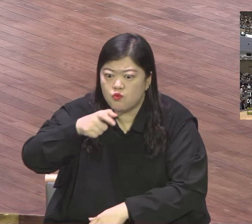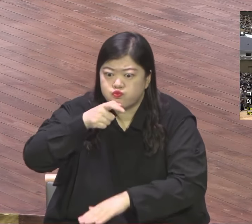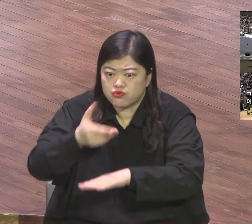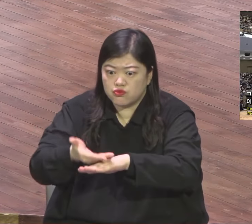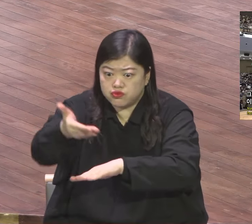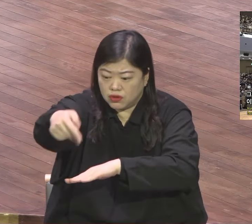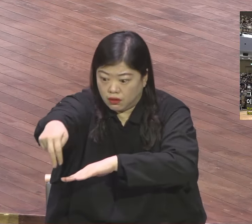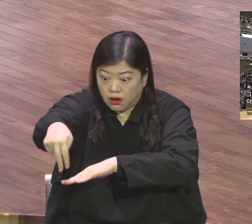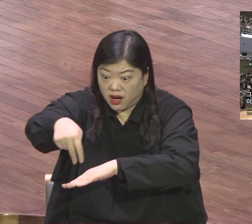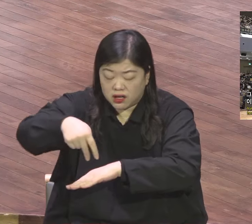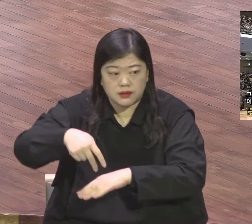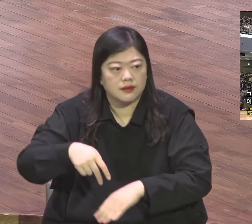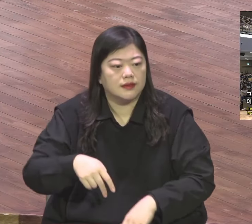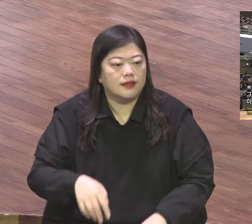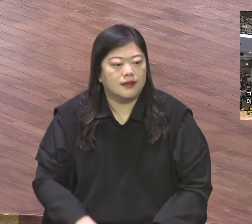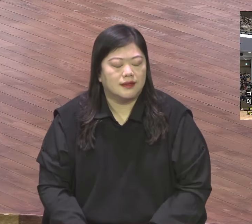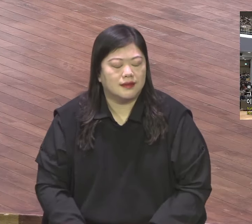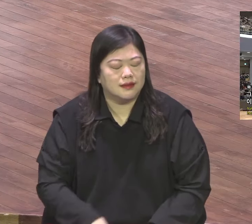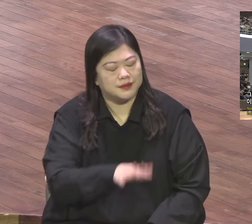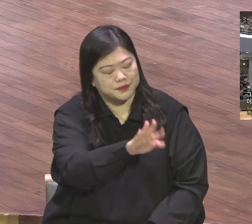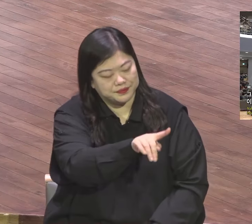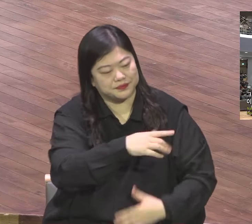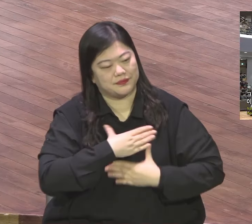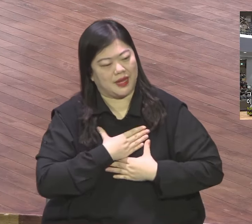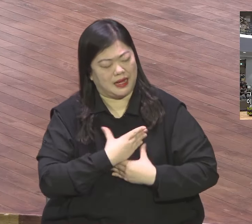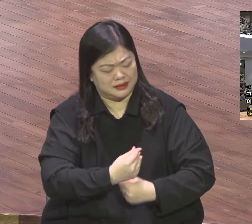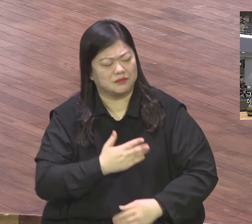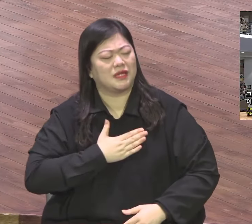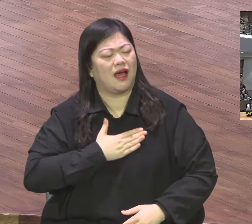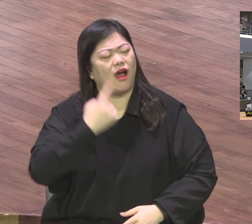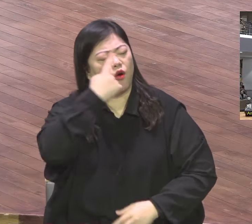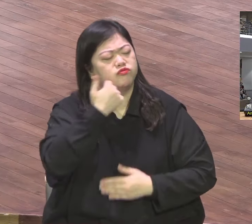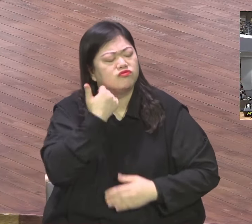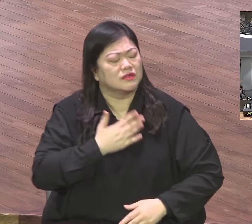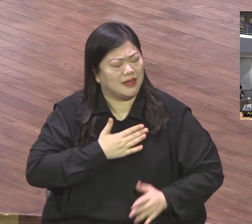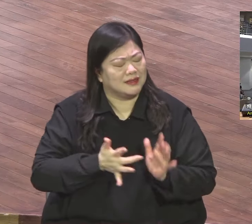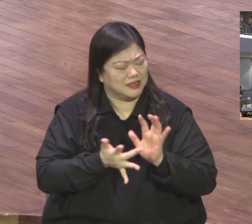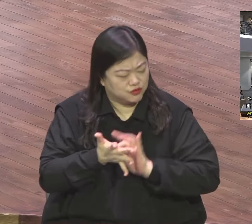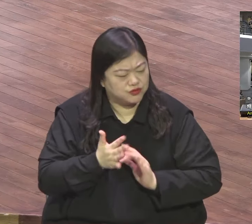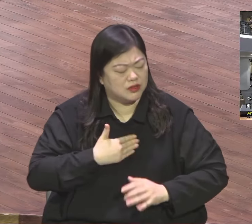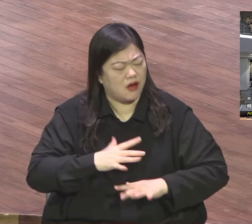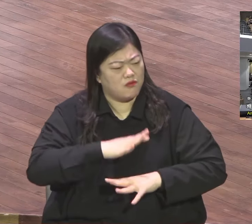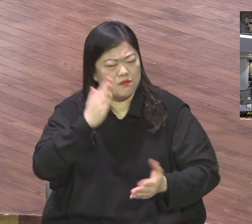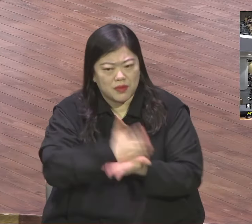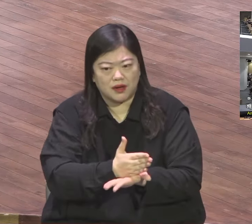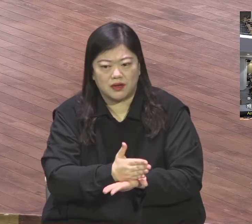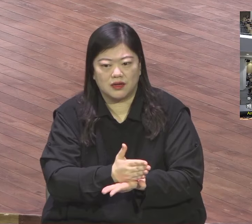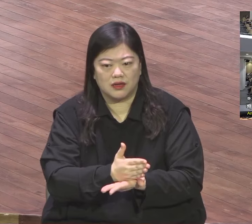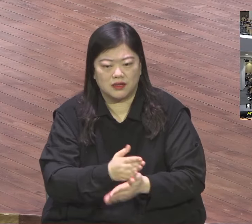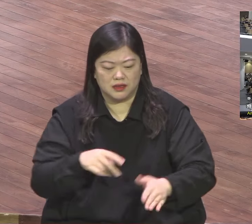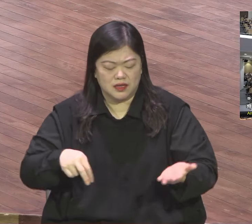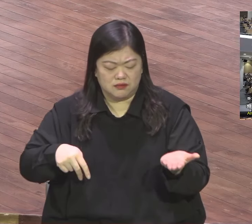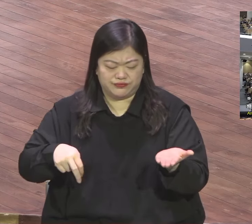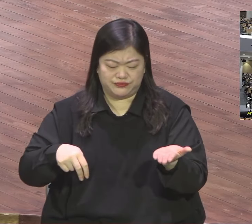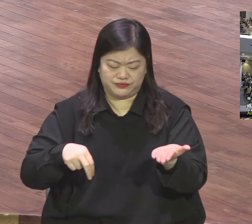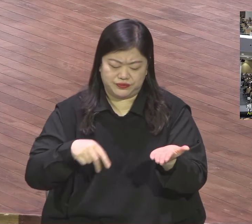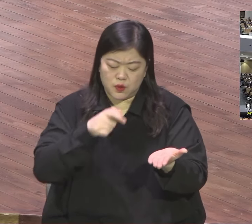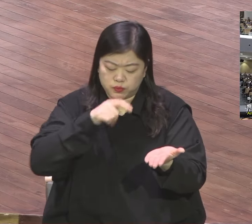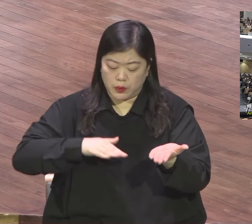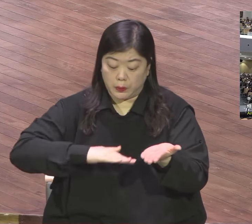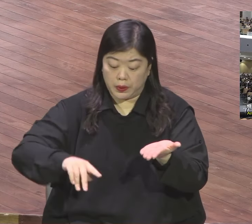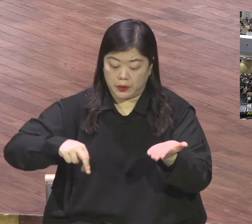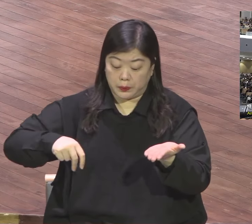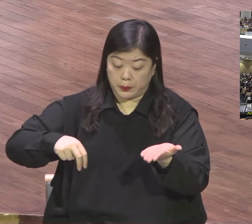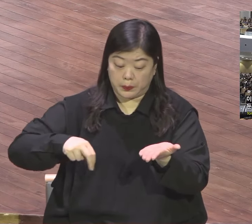곧 그들에게 말씀하여 이르시되 안심하라 너희 두려워하지 말라 하시고 배에 올라 그들에게 가시니 바람이 그치는지라.